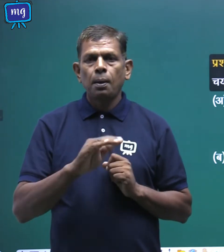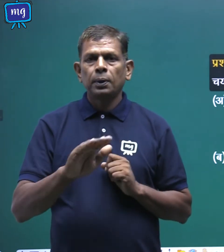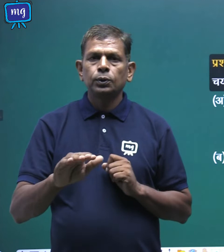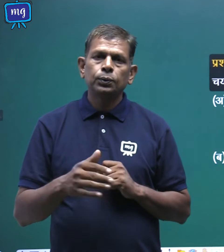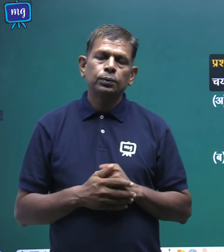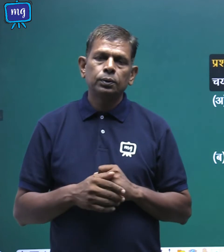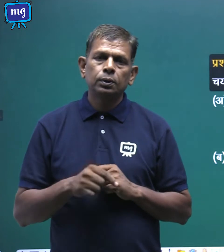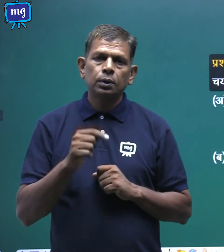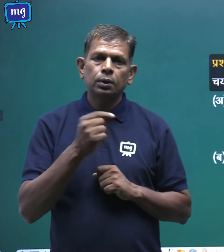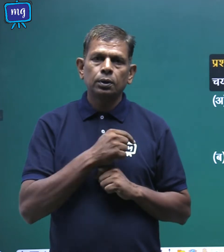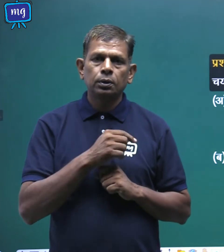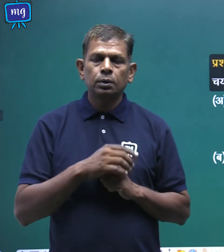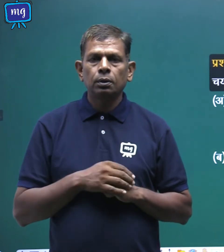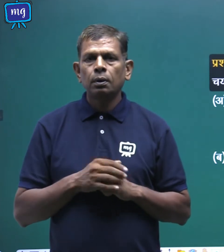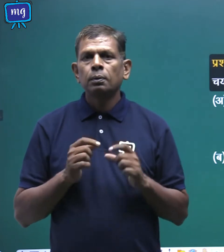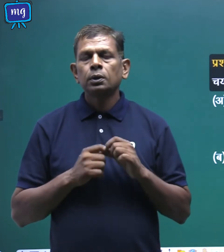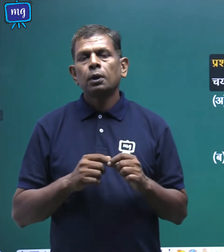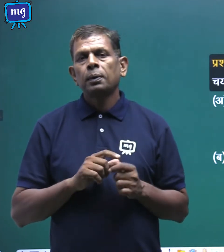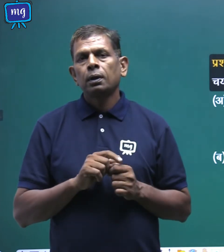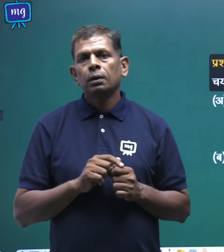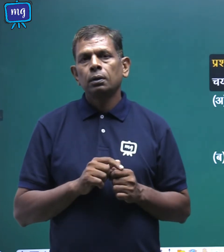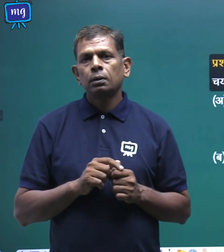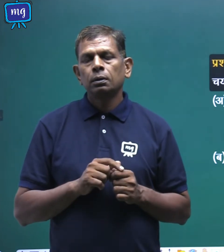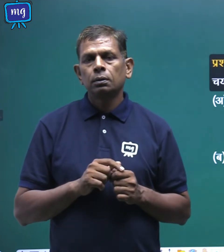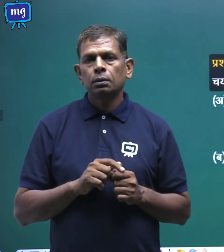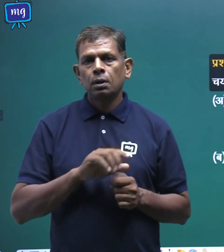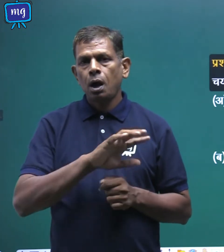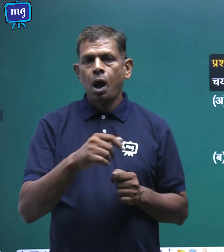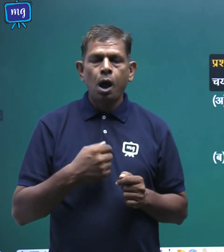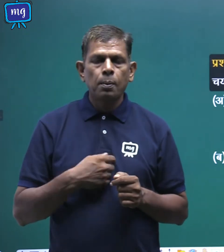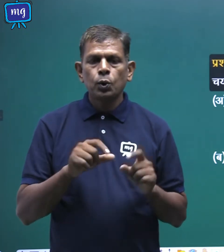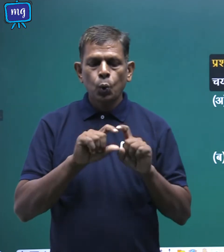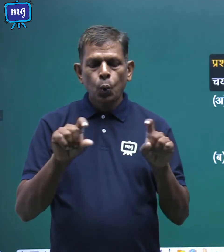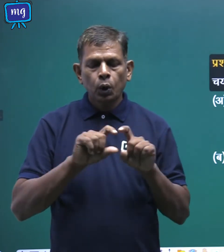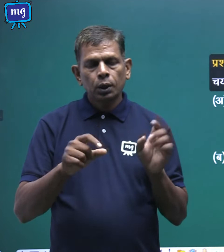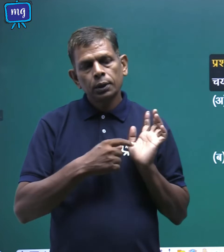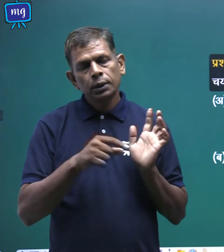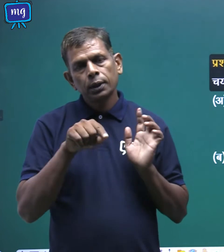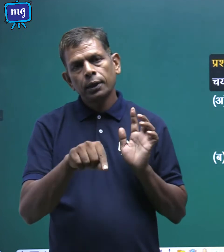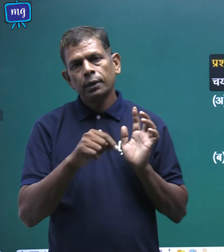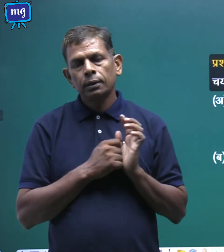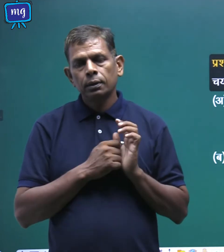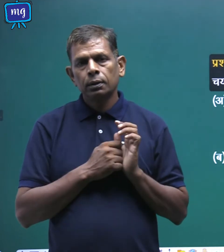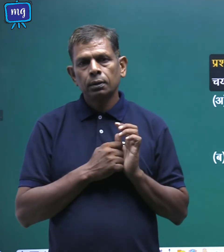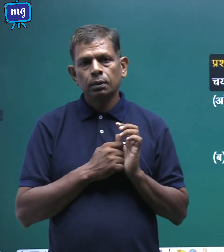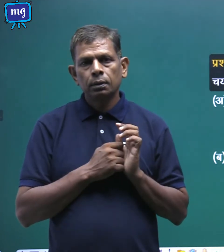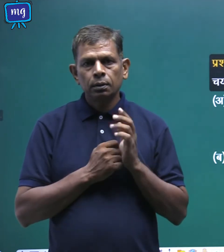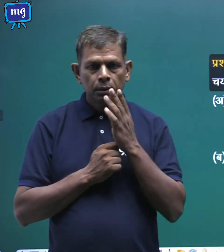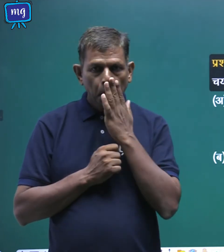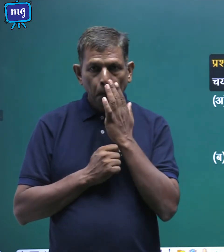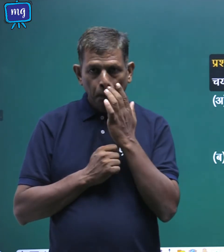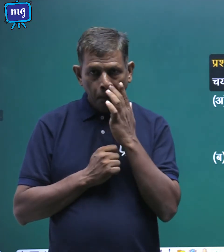बच्चों, इस प्रश्न में हमें जो कथन दिए गए हैं, दोबारा ले